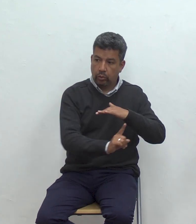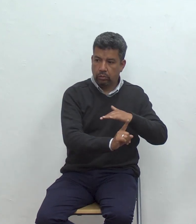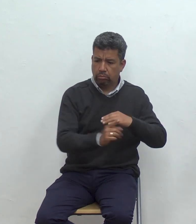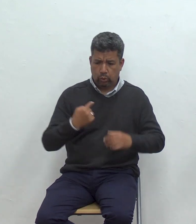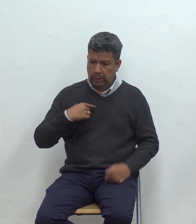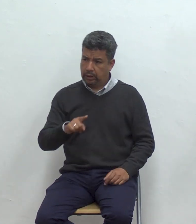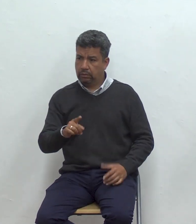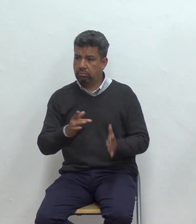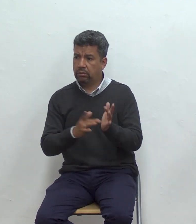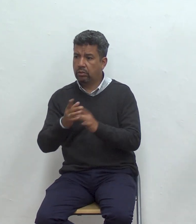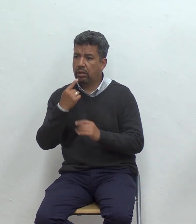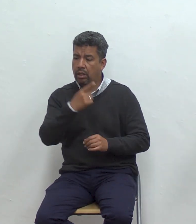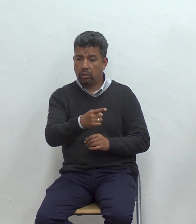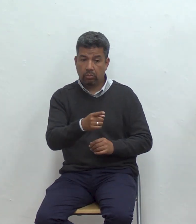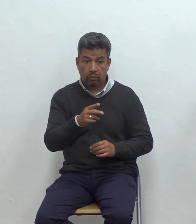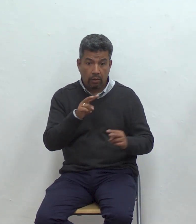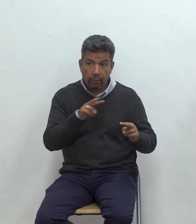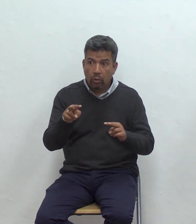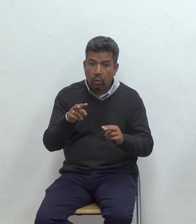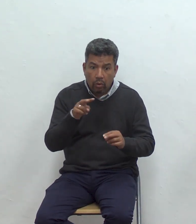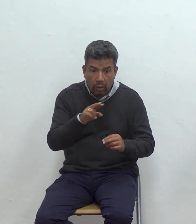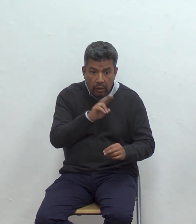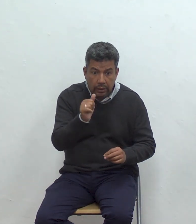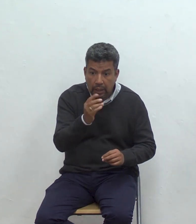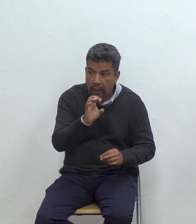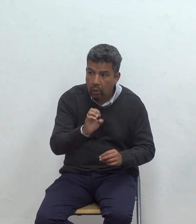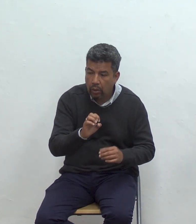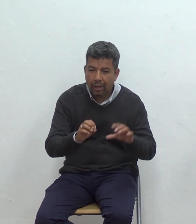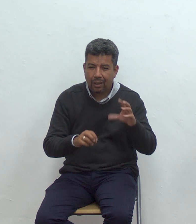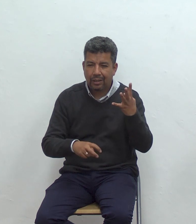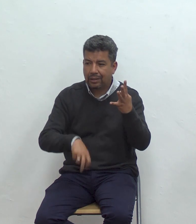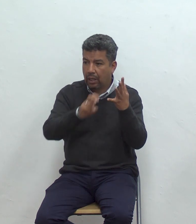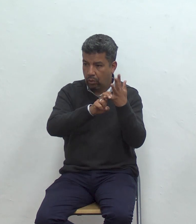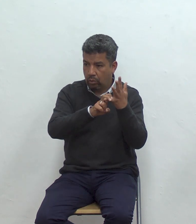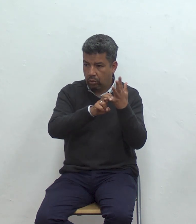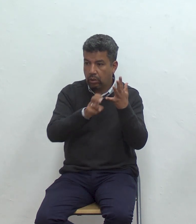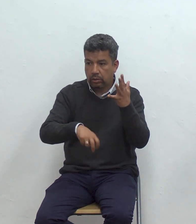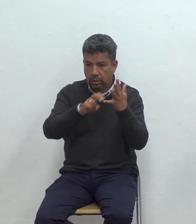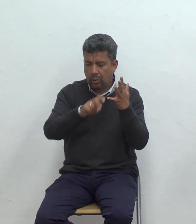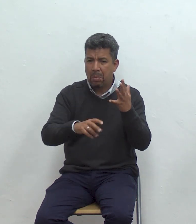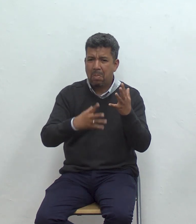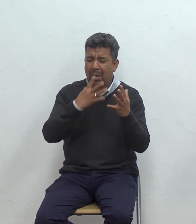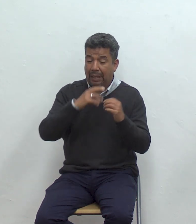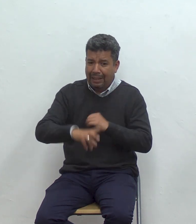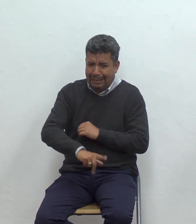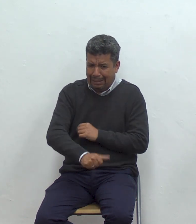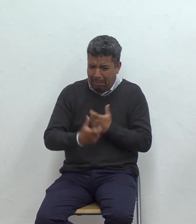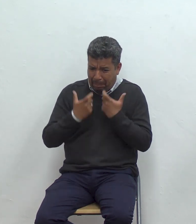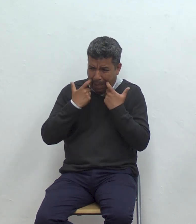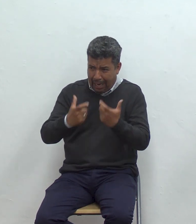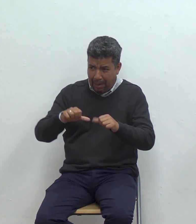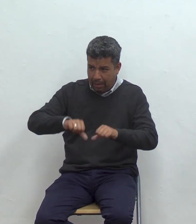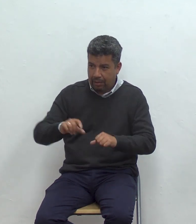No. Jesús le dijo, como vio que él quería, Jesús le dijo, ¿sabes qué? Zaqueo era un bandidazo. ¿Sí?